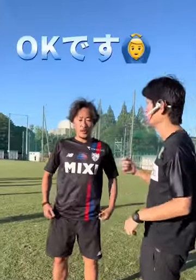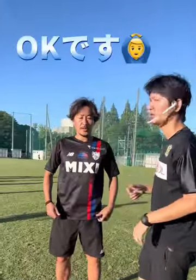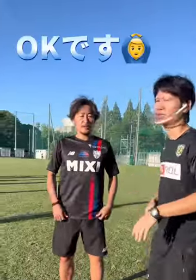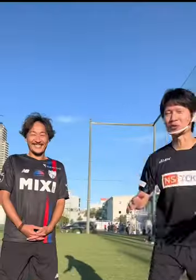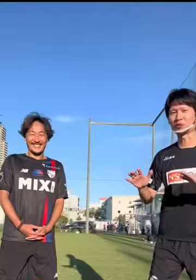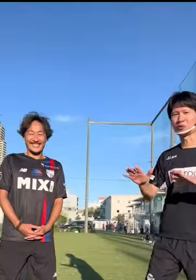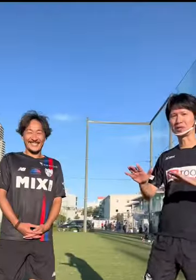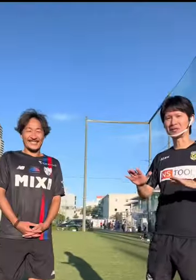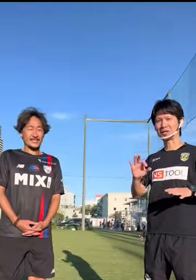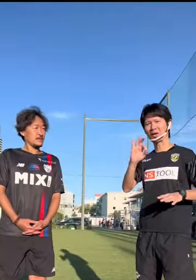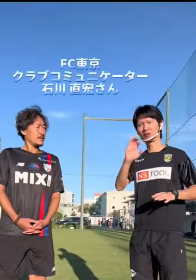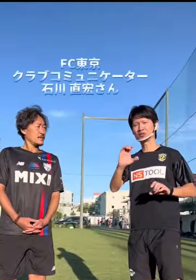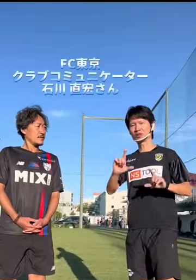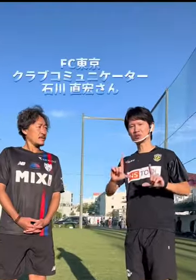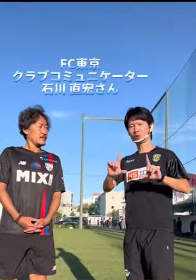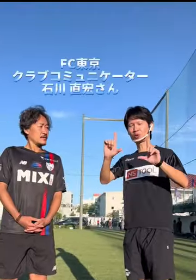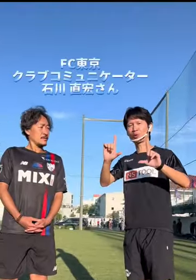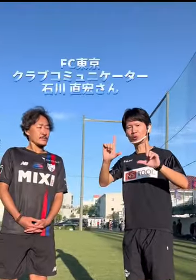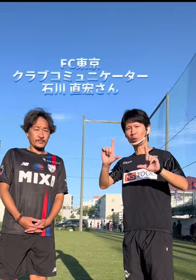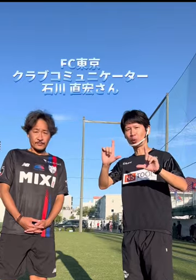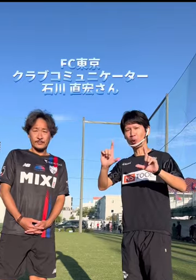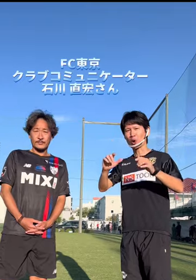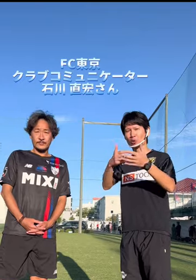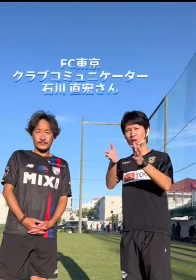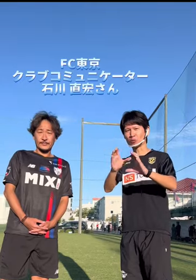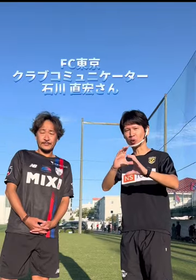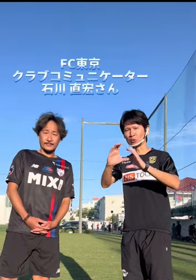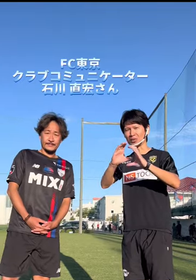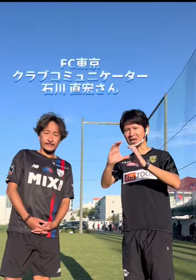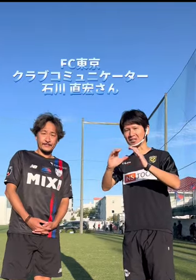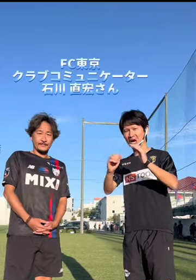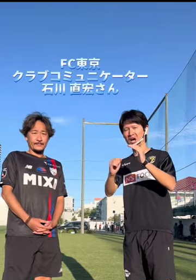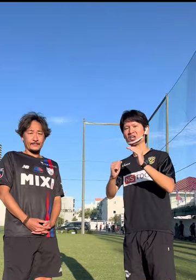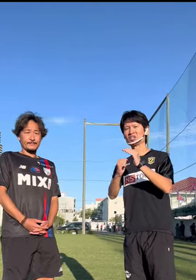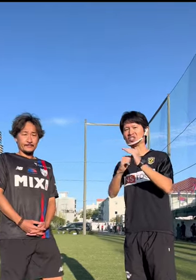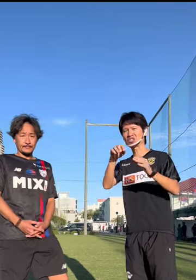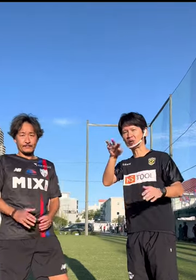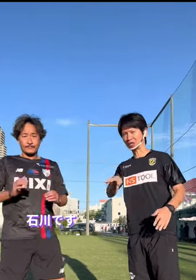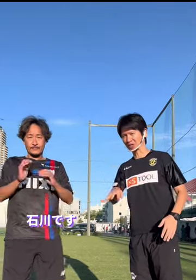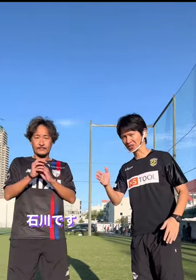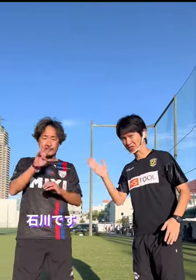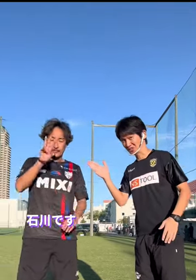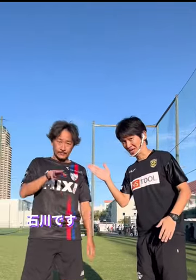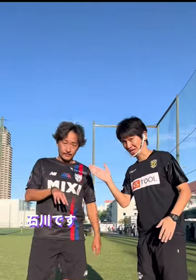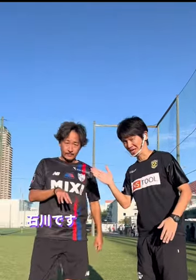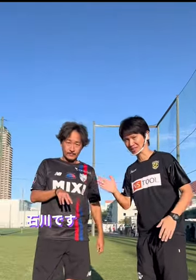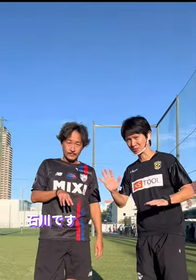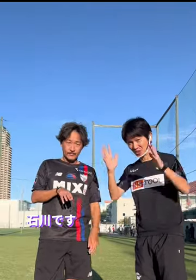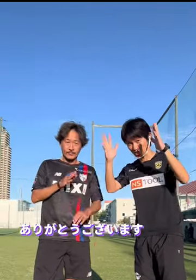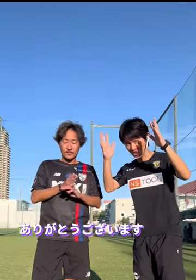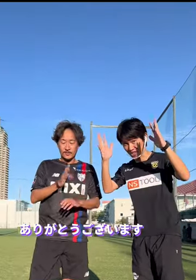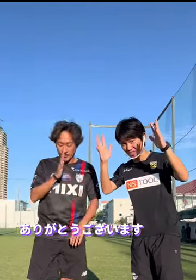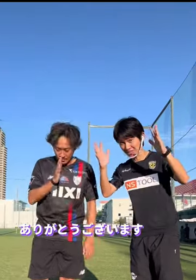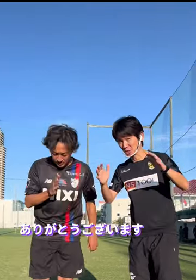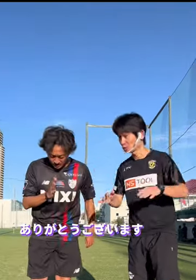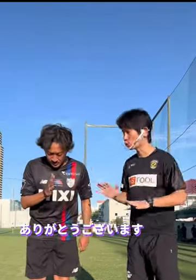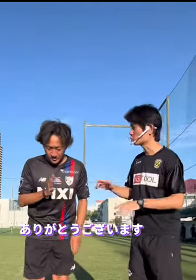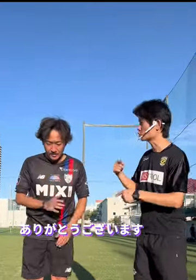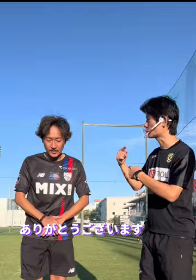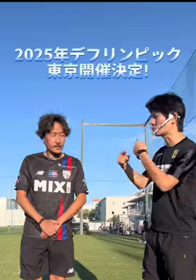です。 今日はね、FC 東京のクラブコミュニケーション、石川さんですね。素晴らしいです。よく、ちょっとね、